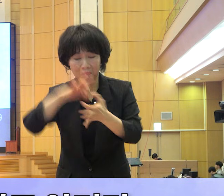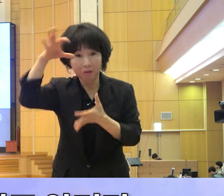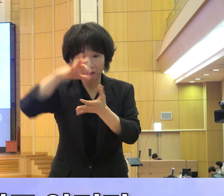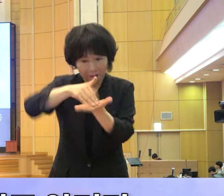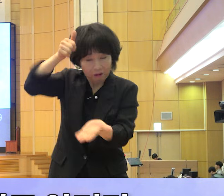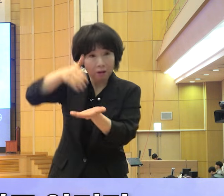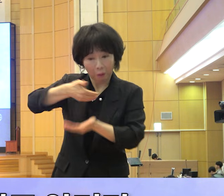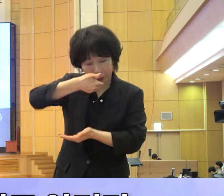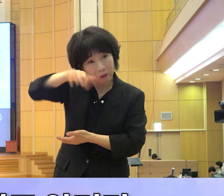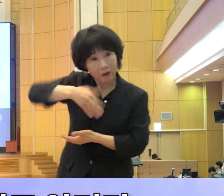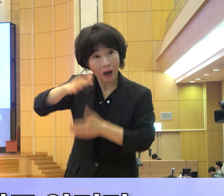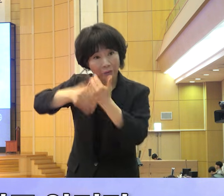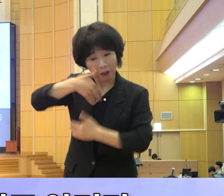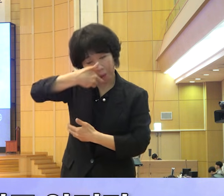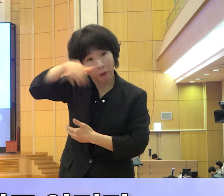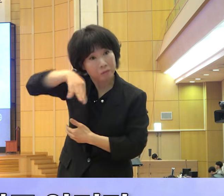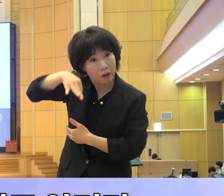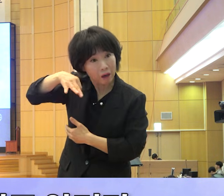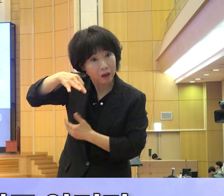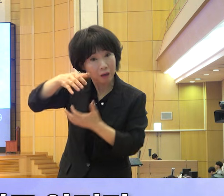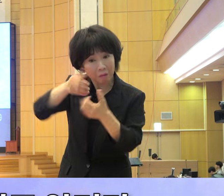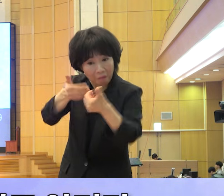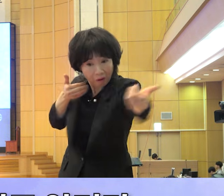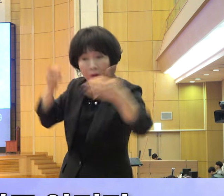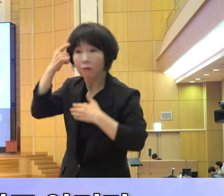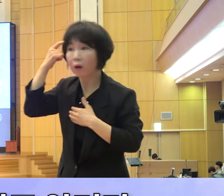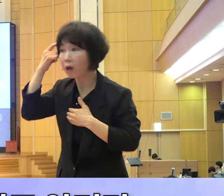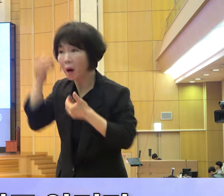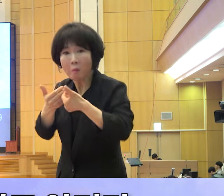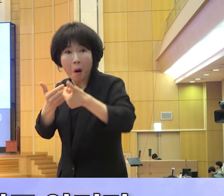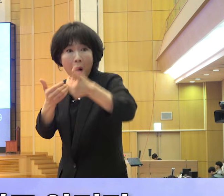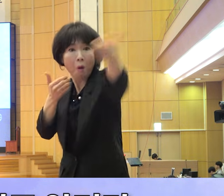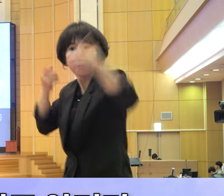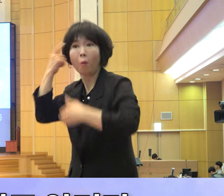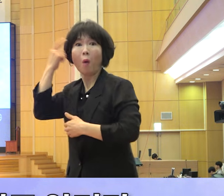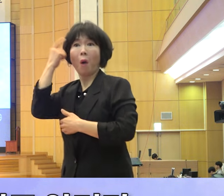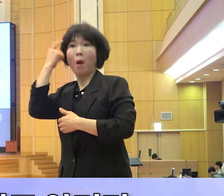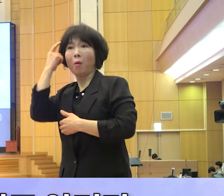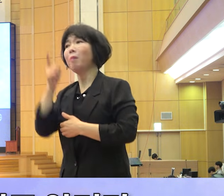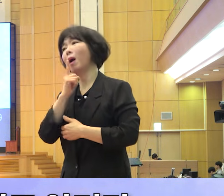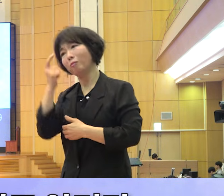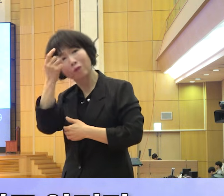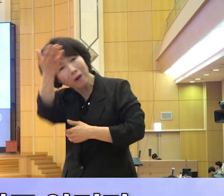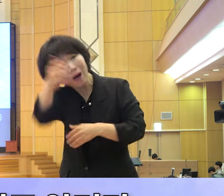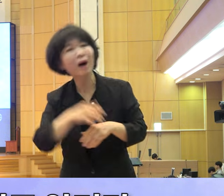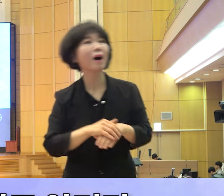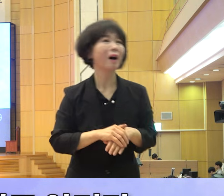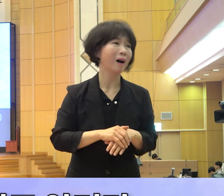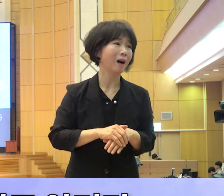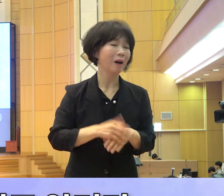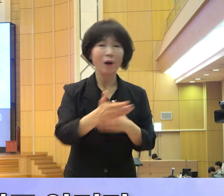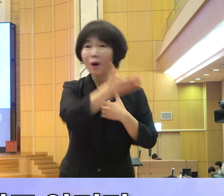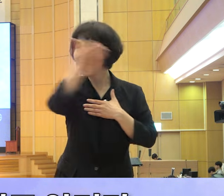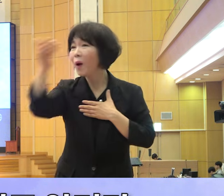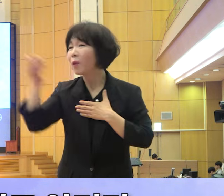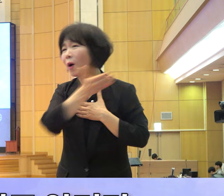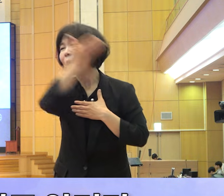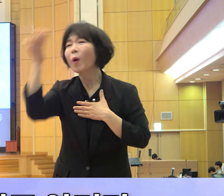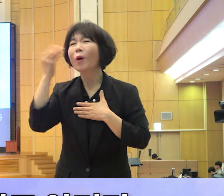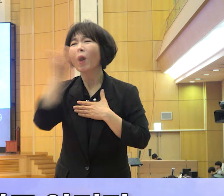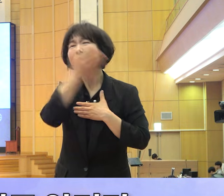여호와를 버리며 이스라엘의 거룩하신 이를 만홀히 여겨 멀리하고 물러갔도다. 너희가